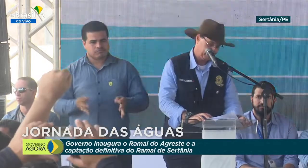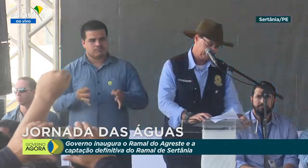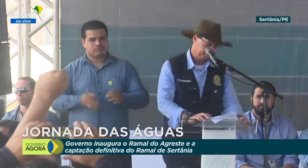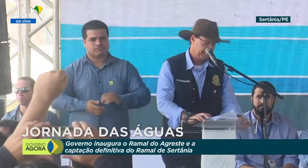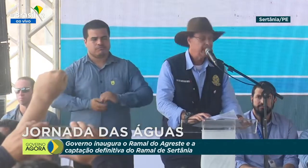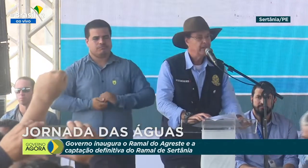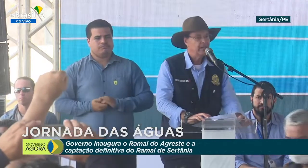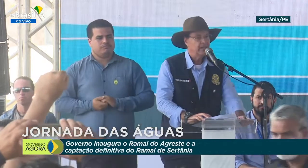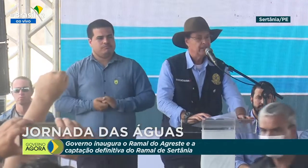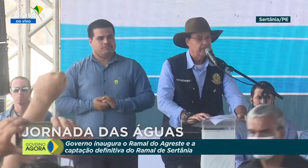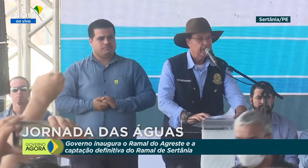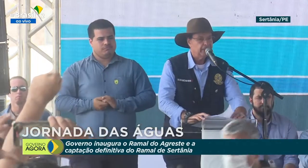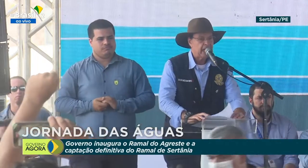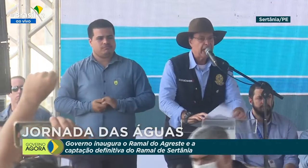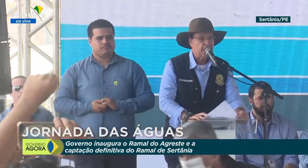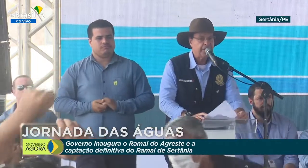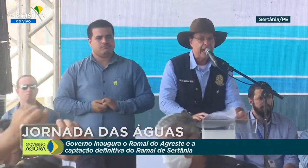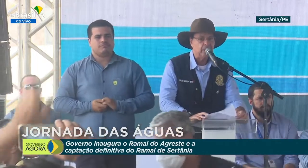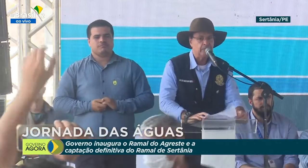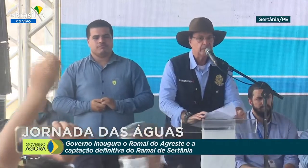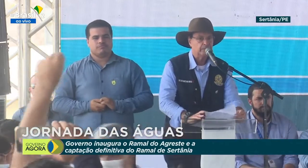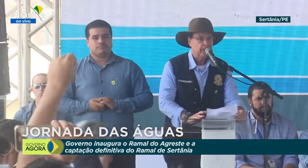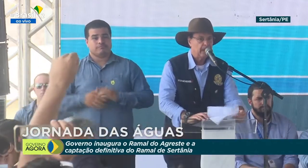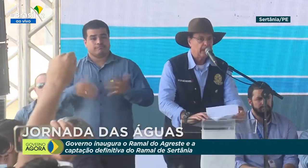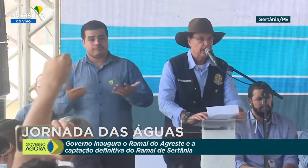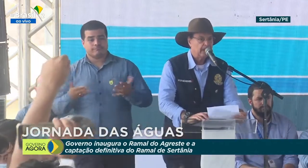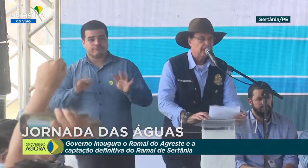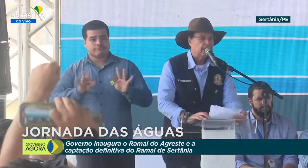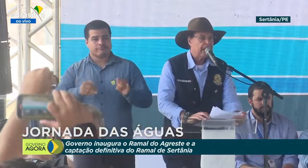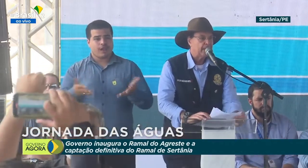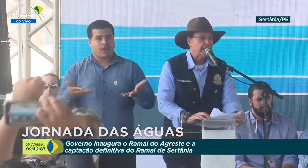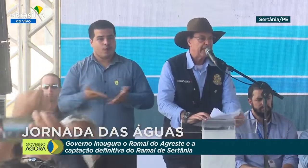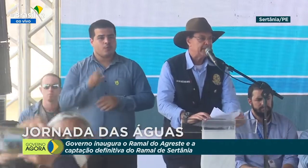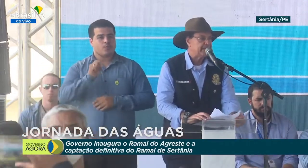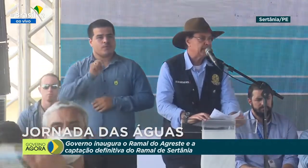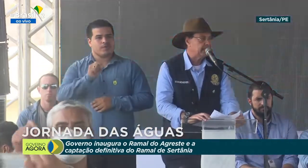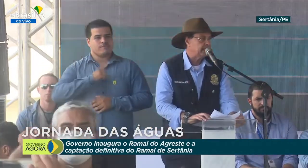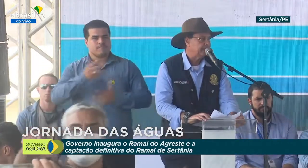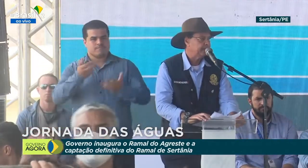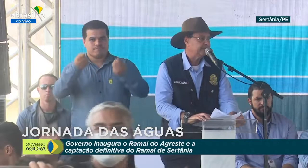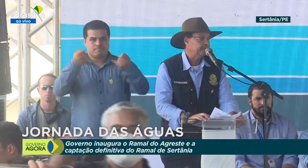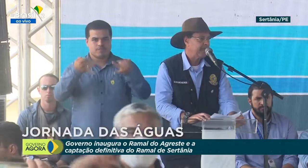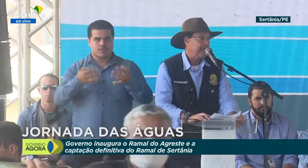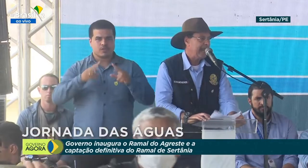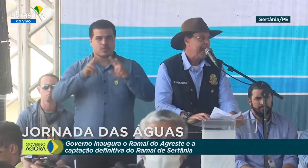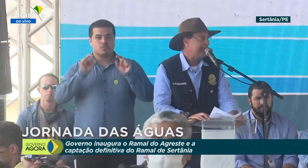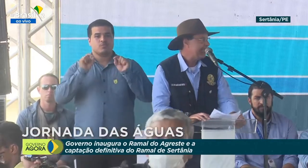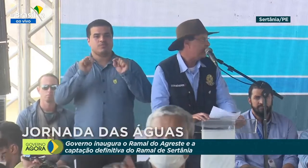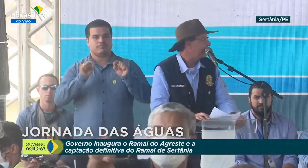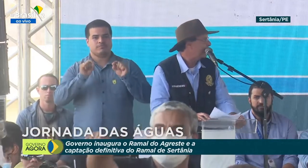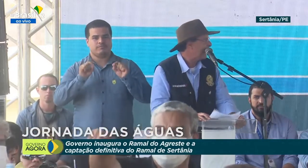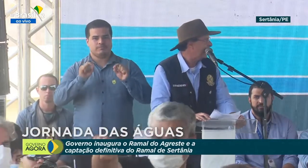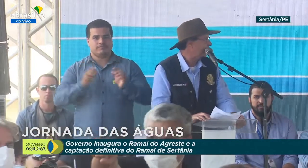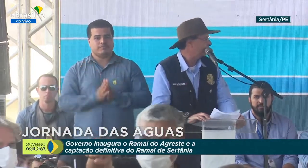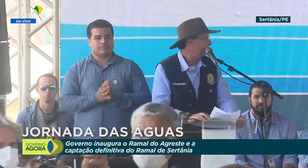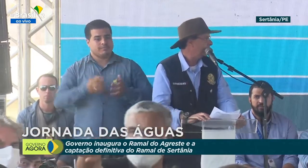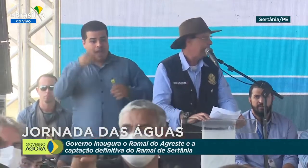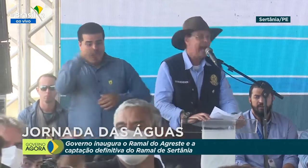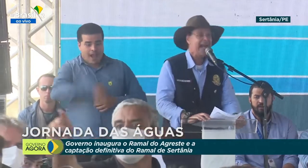jipe. Chegando ao final, quero dizer, presidente, aqui é sua